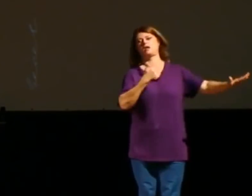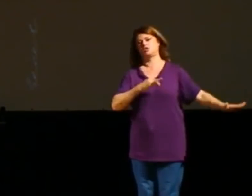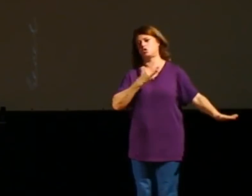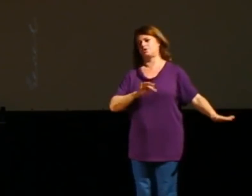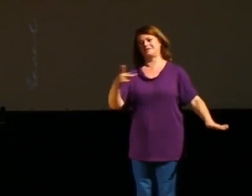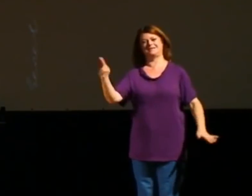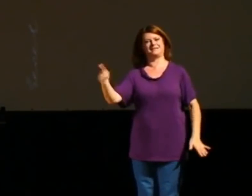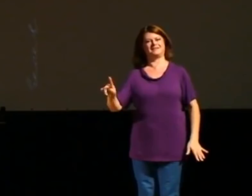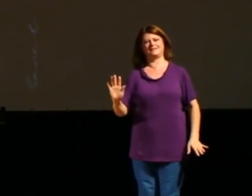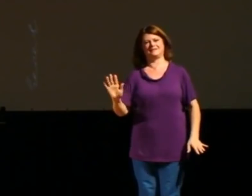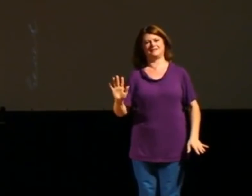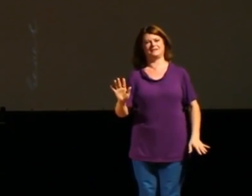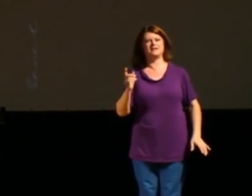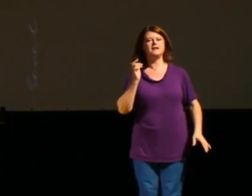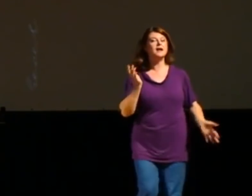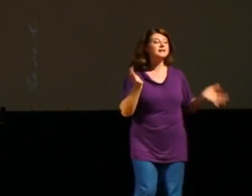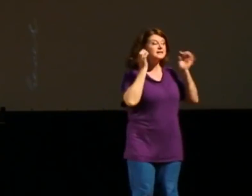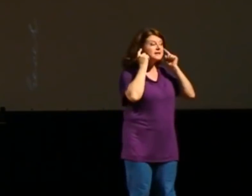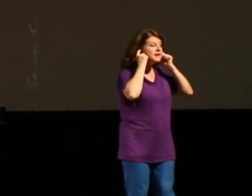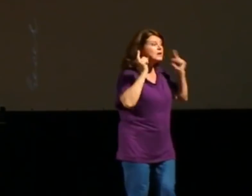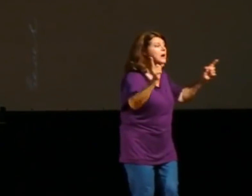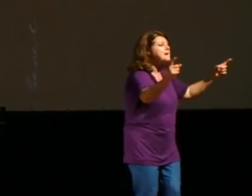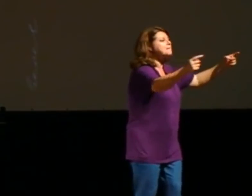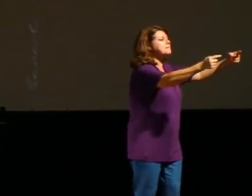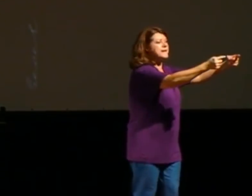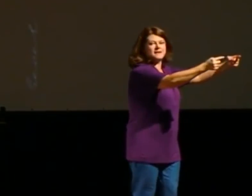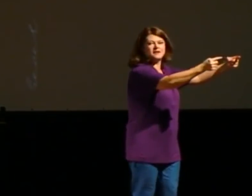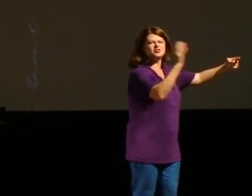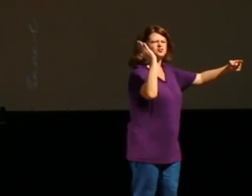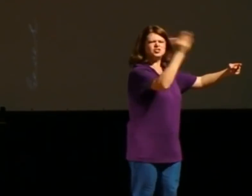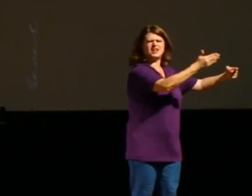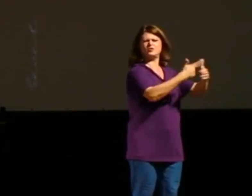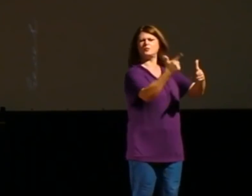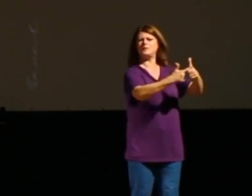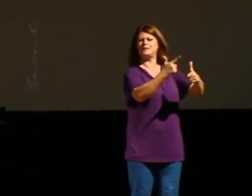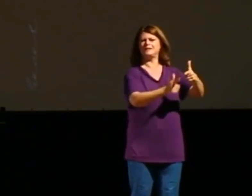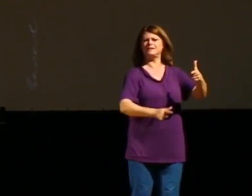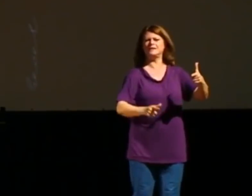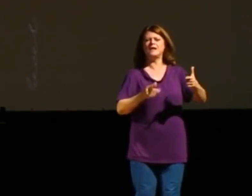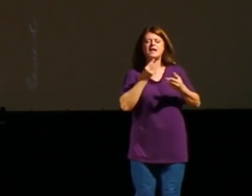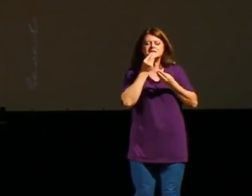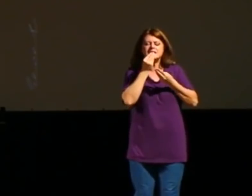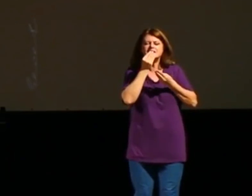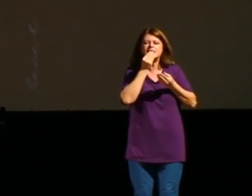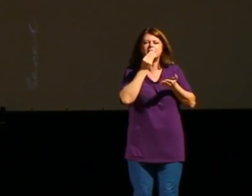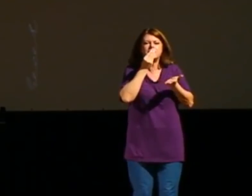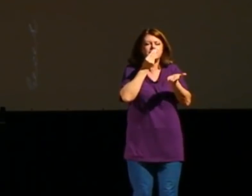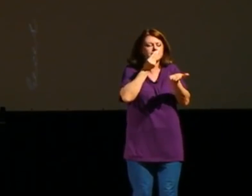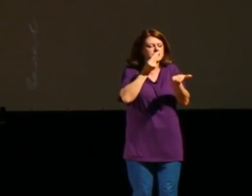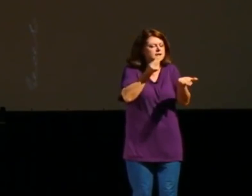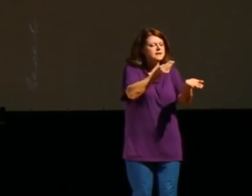coloca o dedo na fonte do problema, então ele pega da saliva dele, e